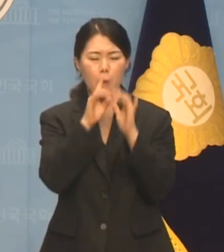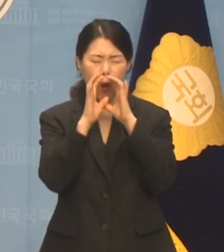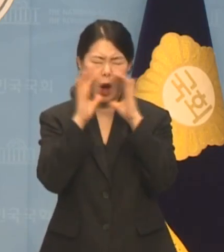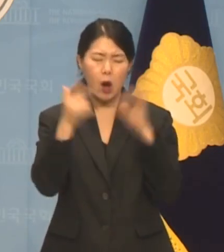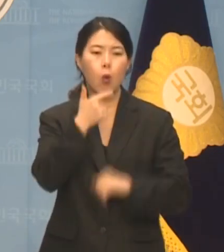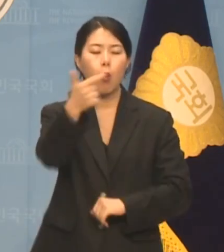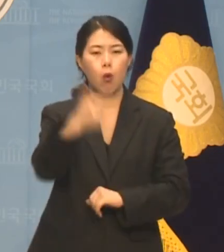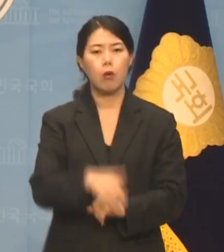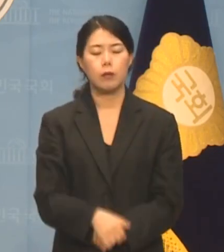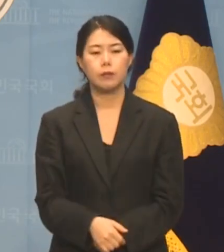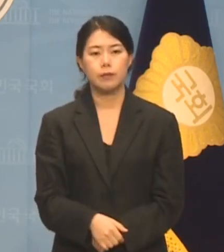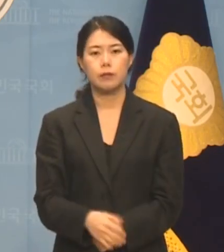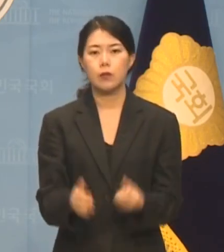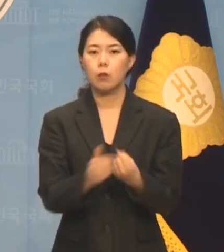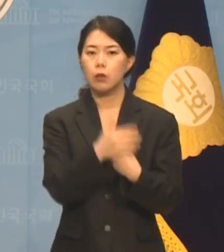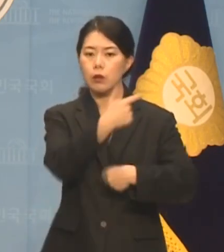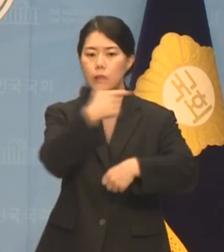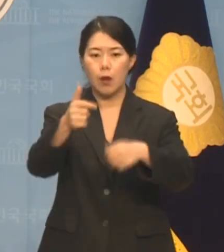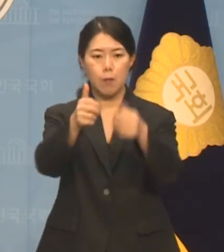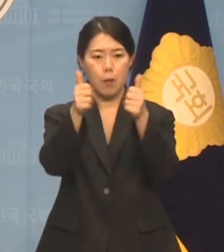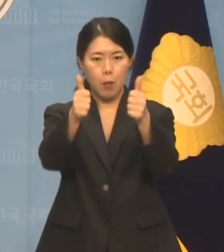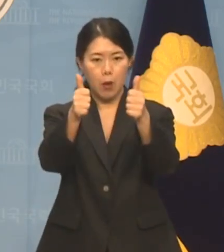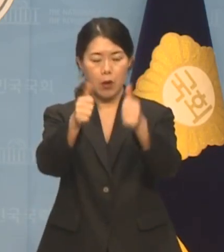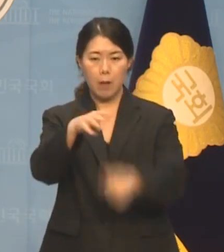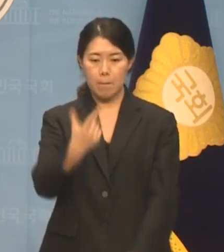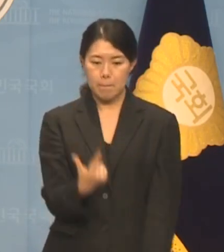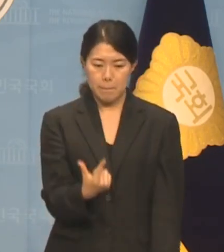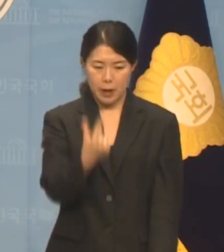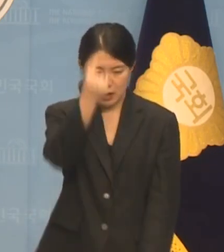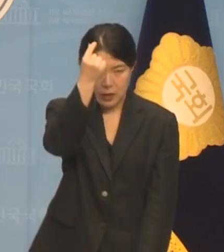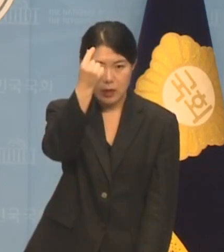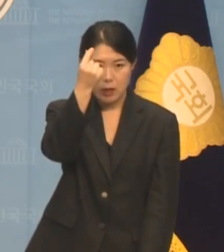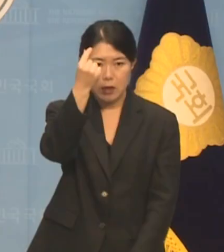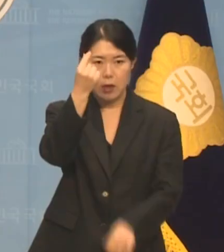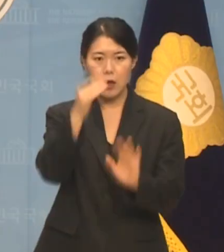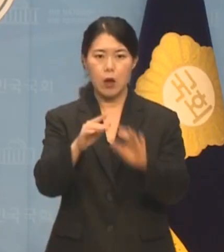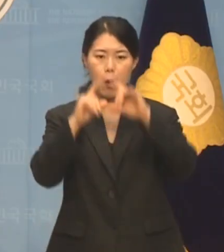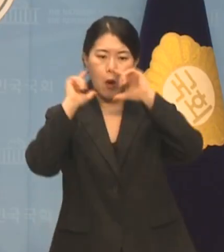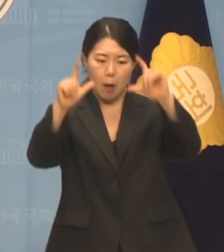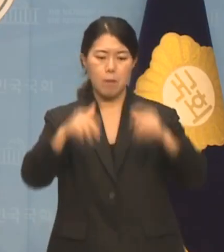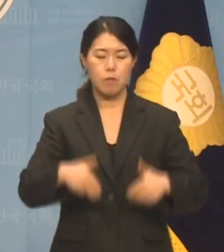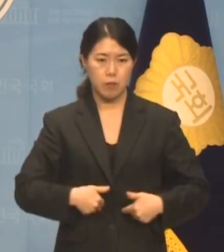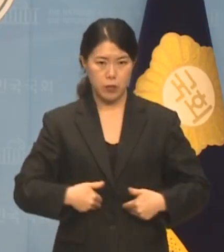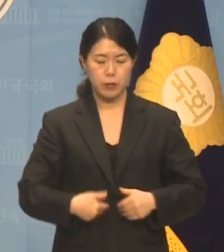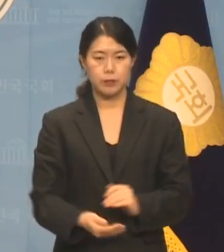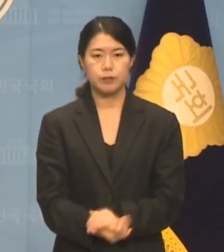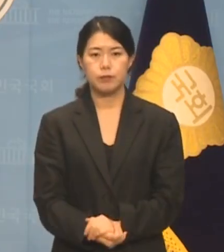만큼 대법원은 파기 자판을 하는 것이 원칙일 것입니다.